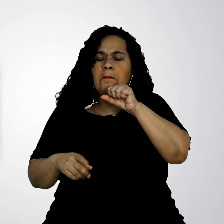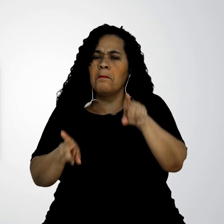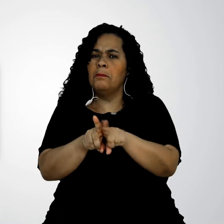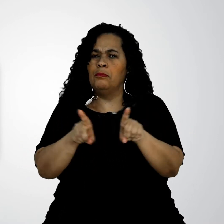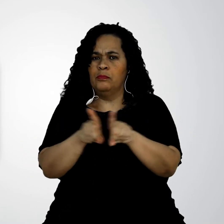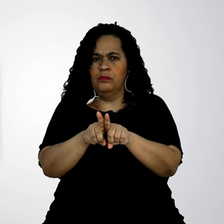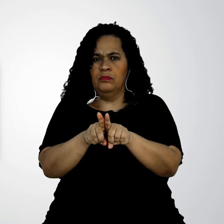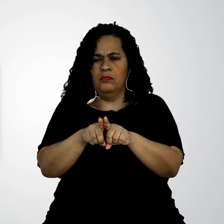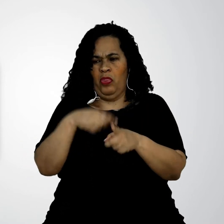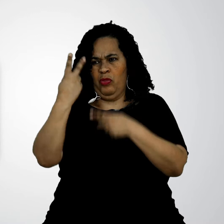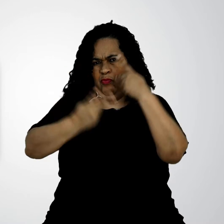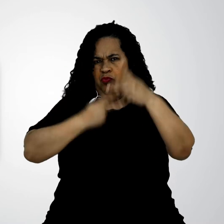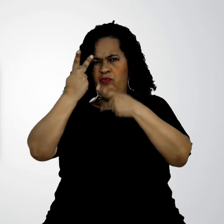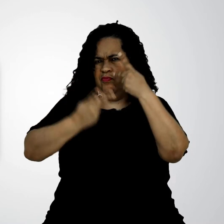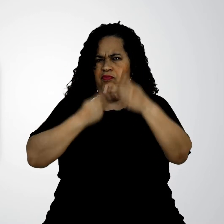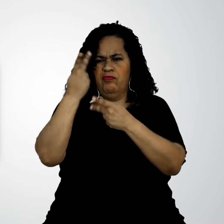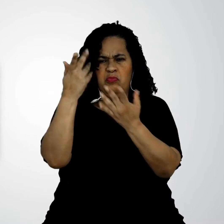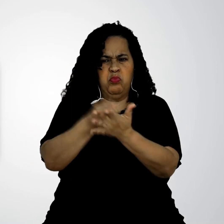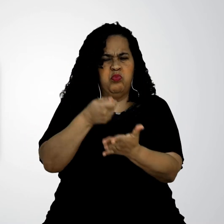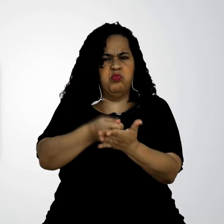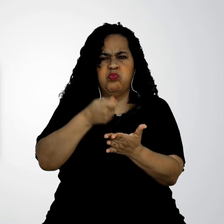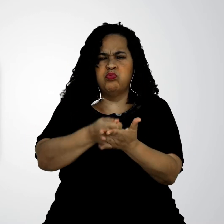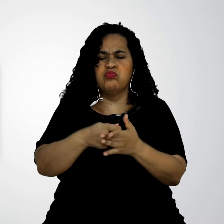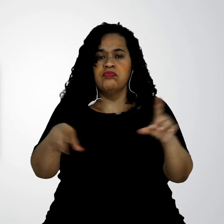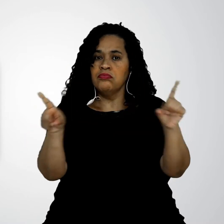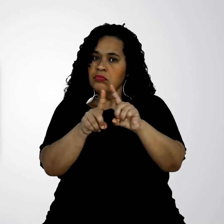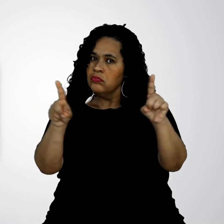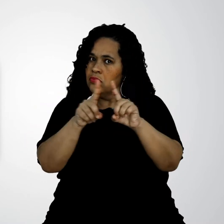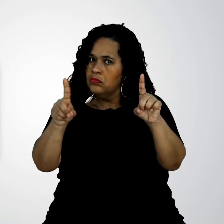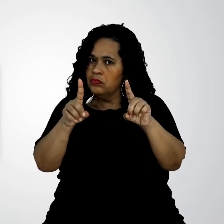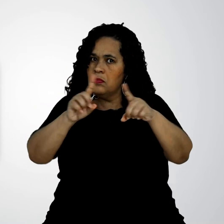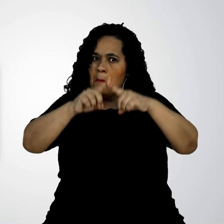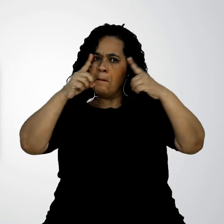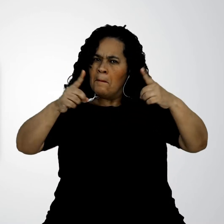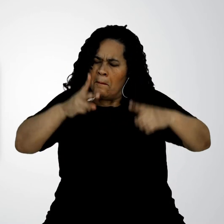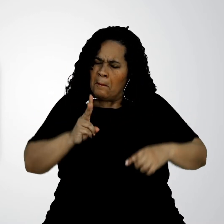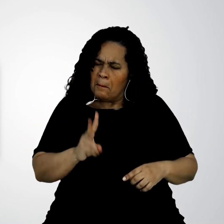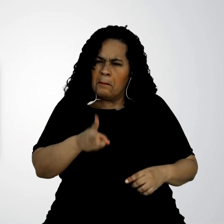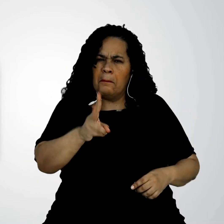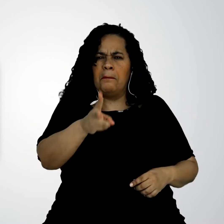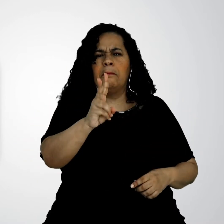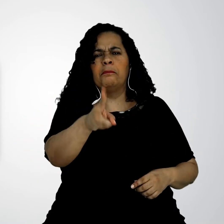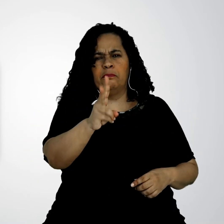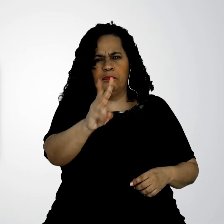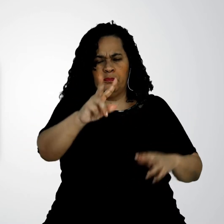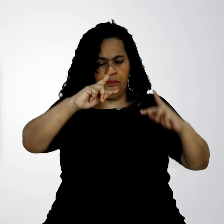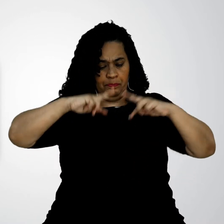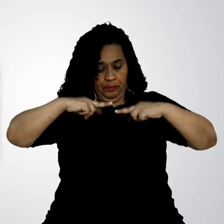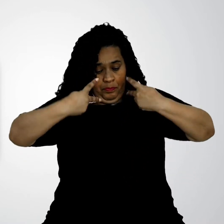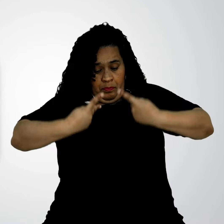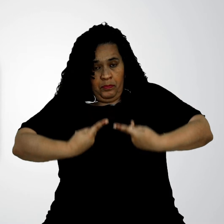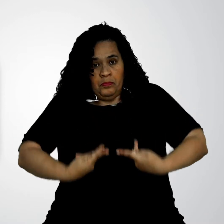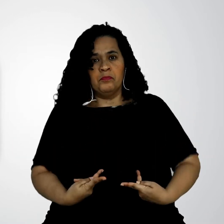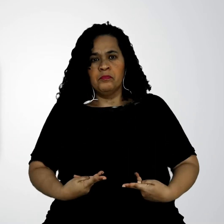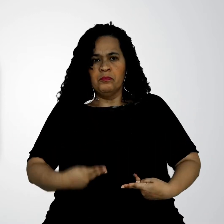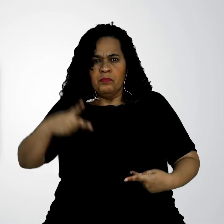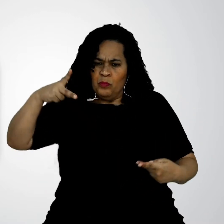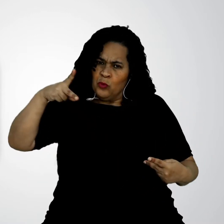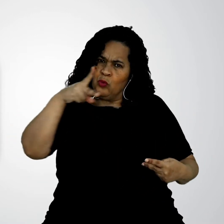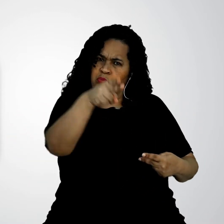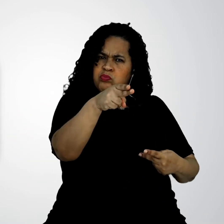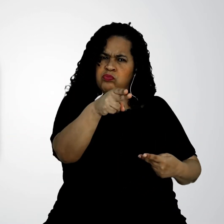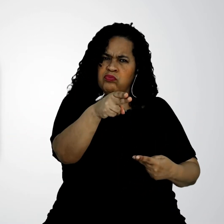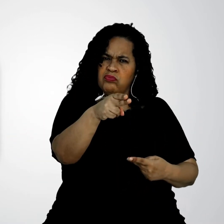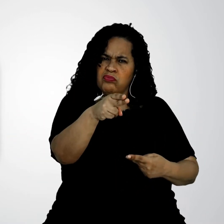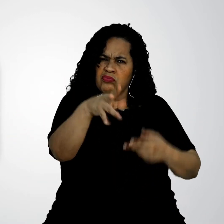aqui condicionando ou limitando ninguém, mas todas as vezes que o ser humano quebra esse paradigma, as consequências